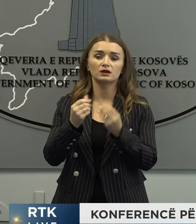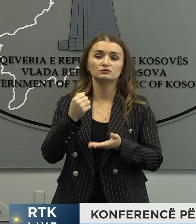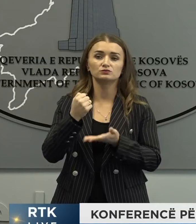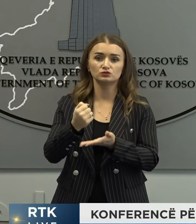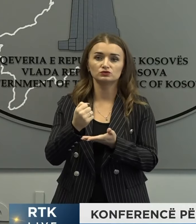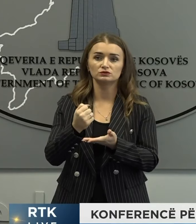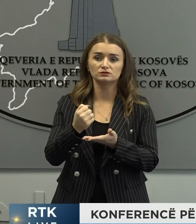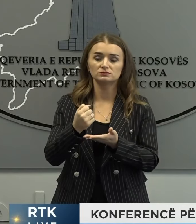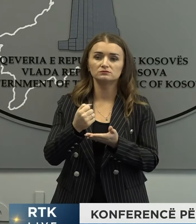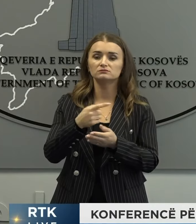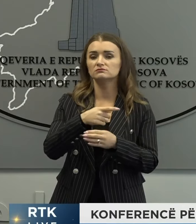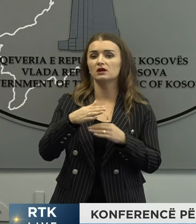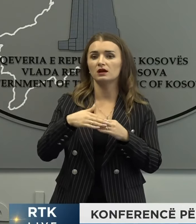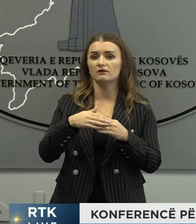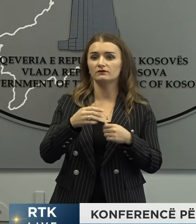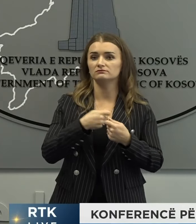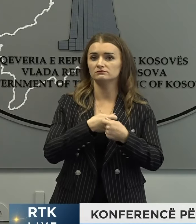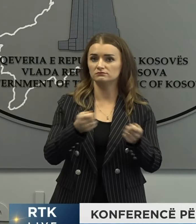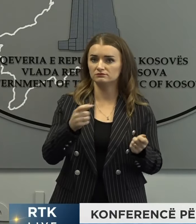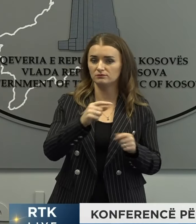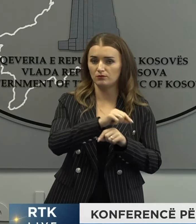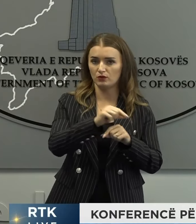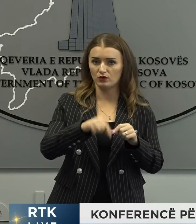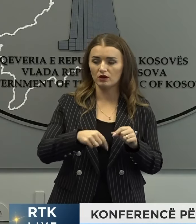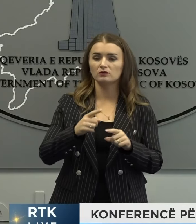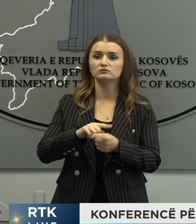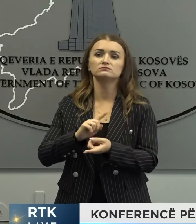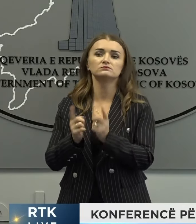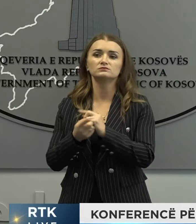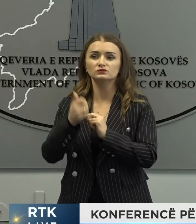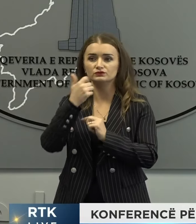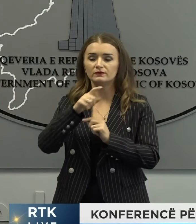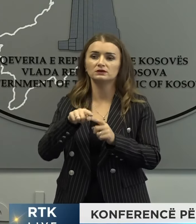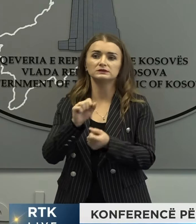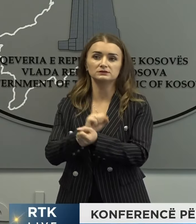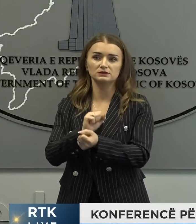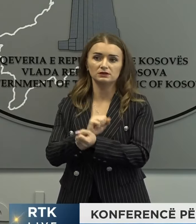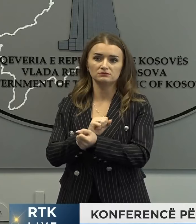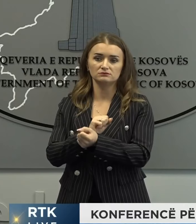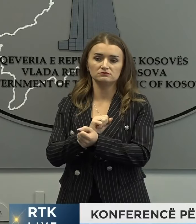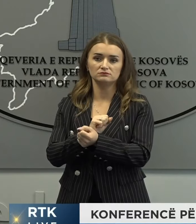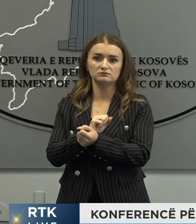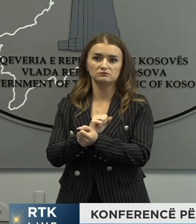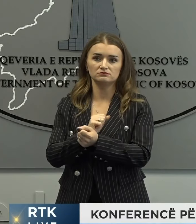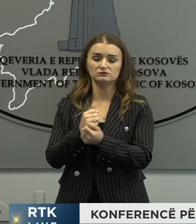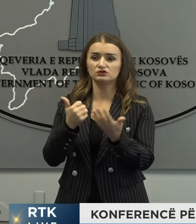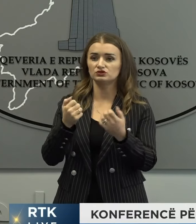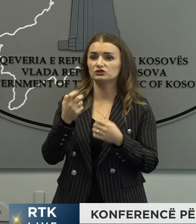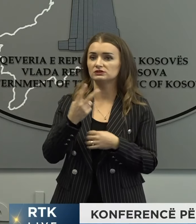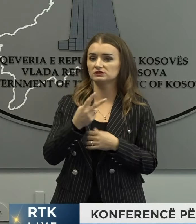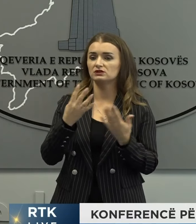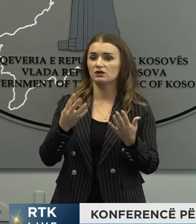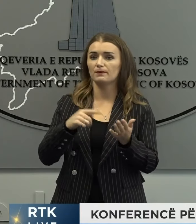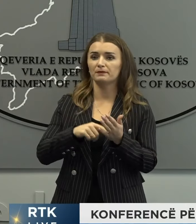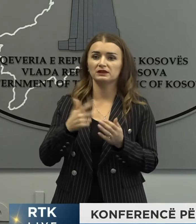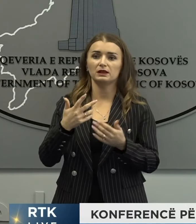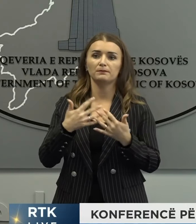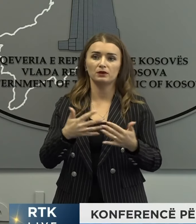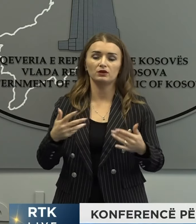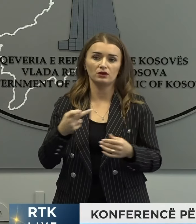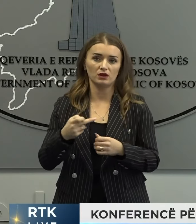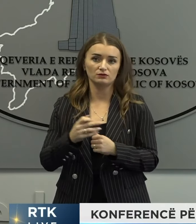janë grante, kurse pjesa tjetër janë hua afatgjata, apo precis 629.3 milion euro. Kjo